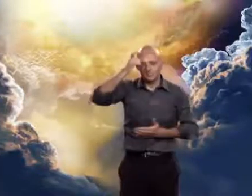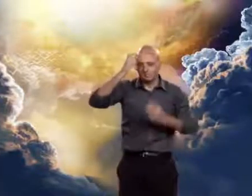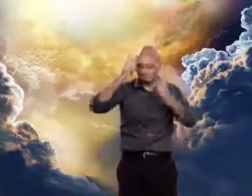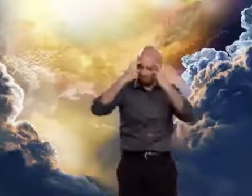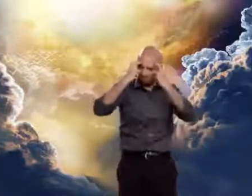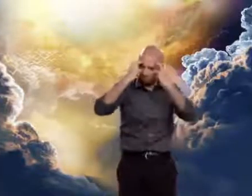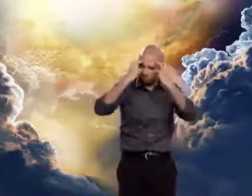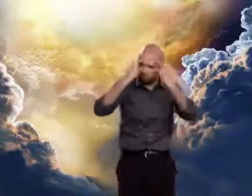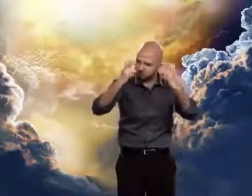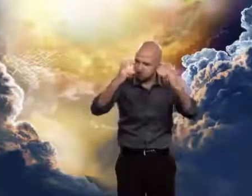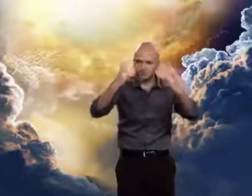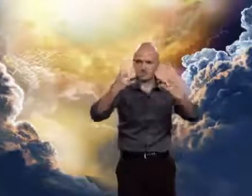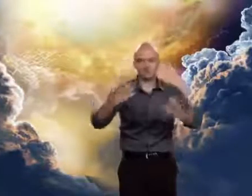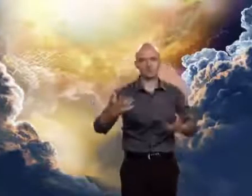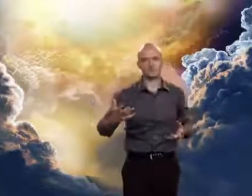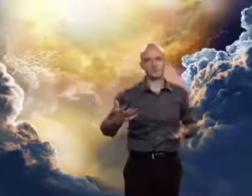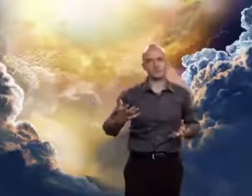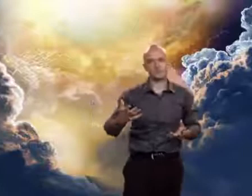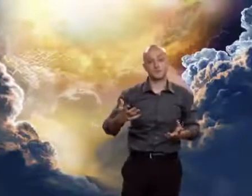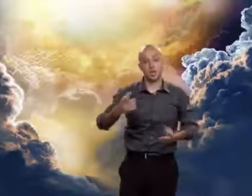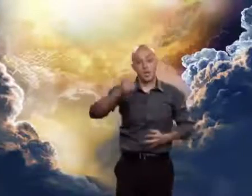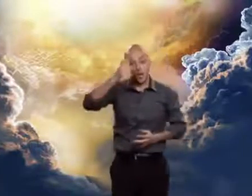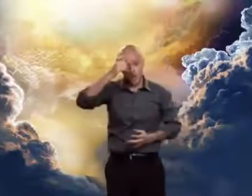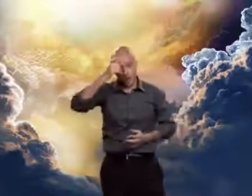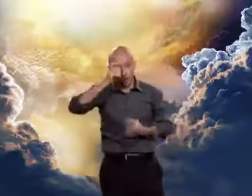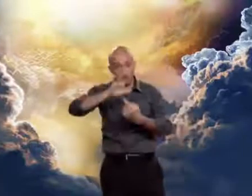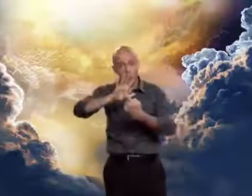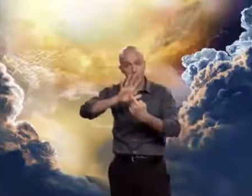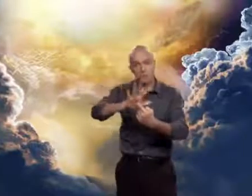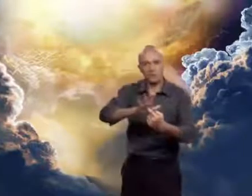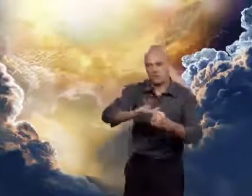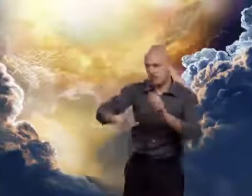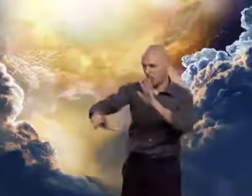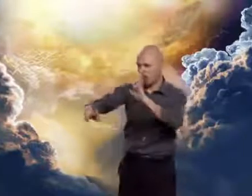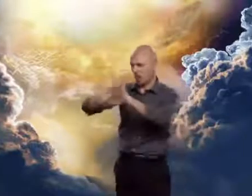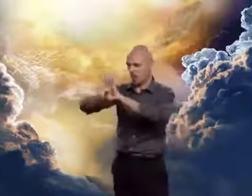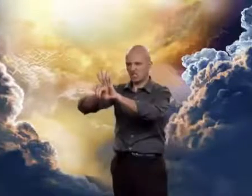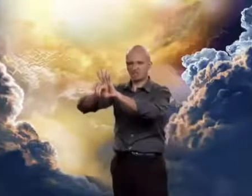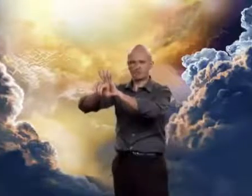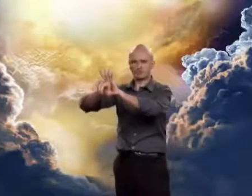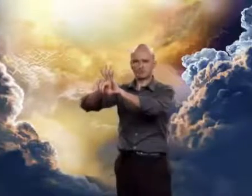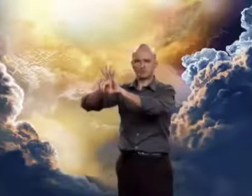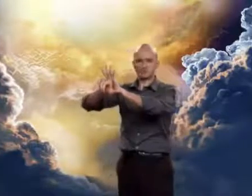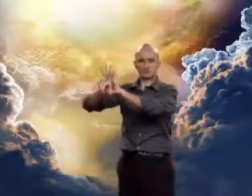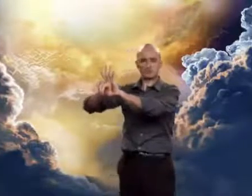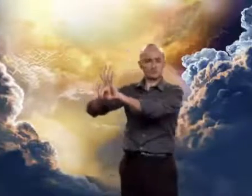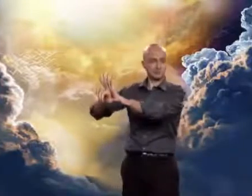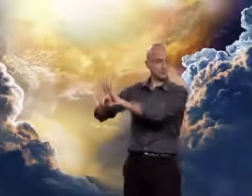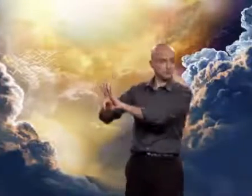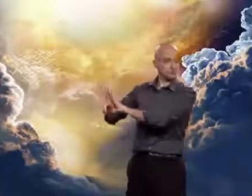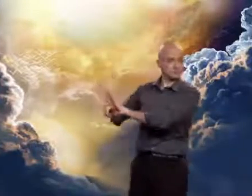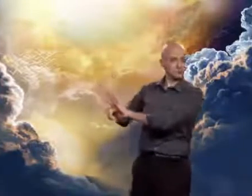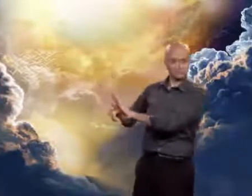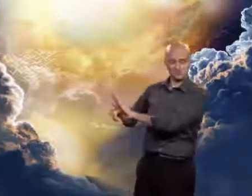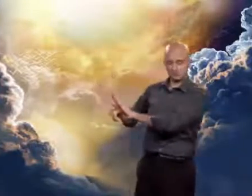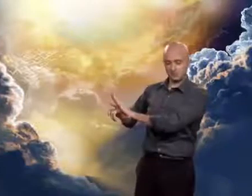destruidor exerce todo o seu poder sobre eles, contra a vontade deles. Uma vez induzidos a submeter a mente, a ser